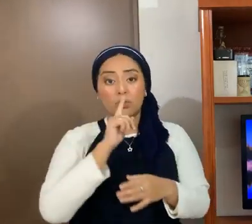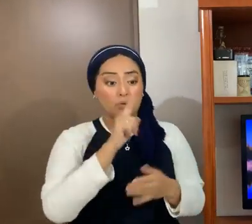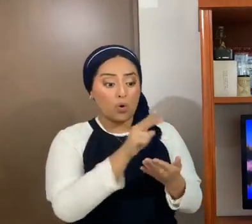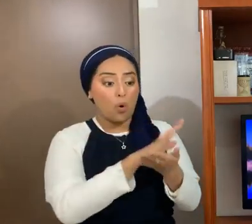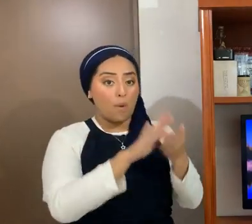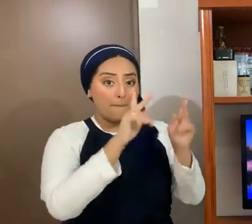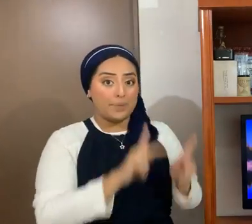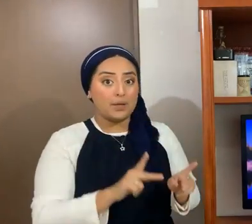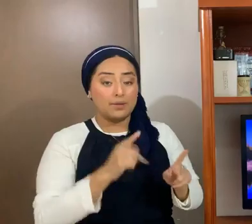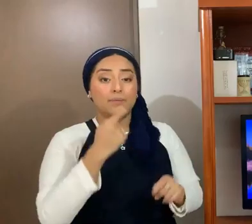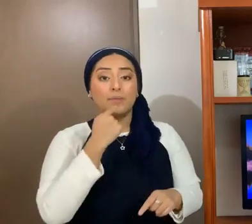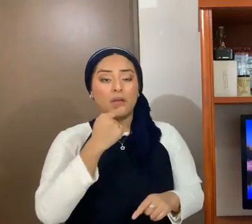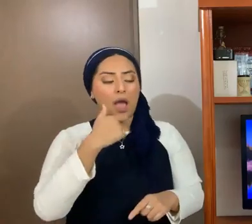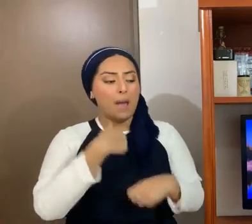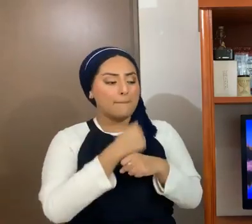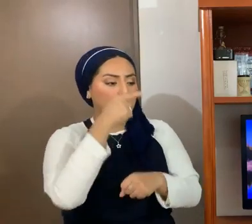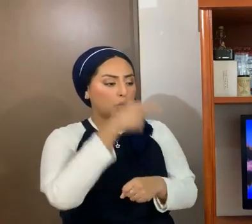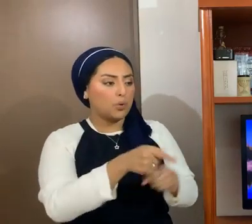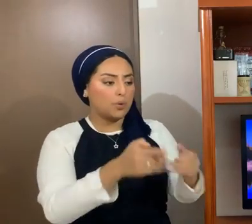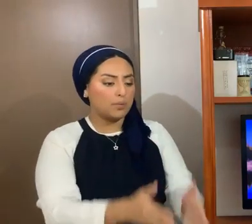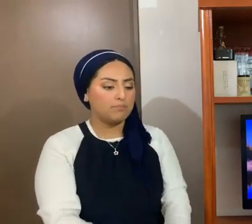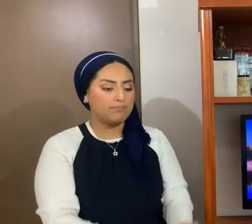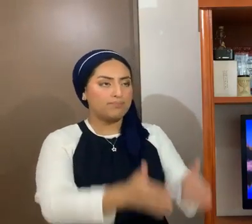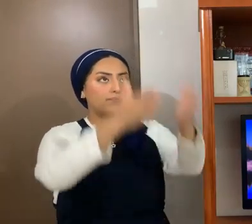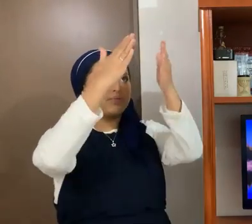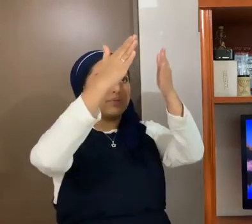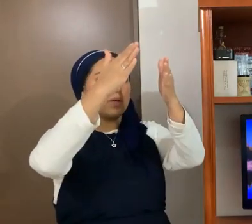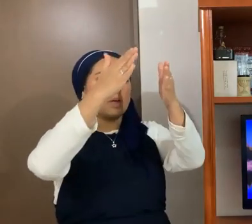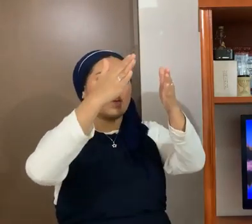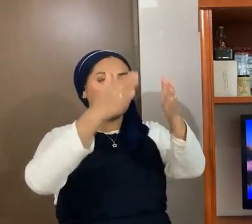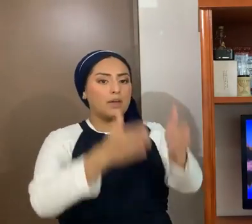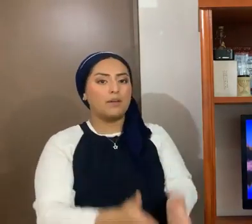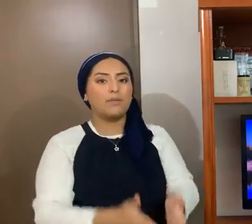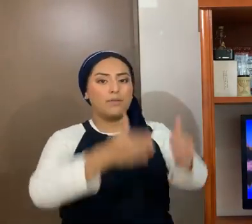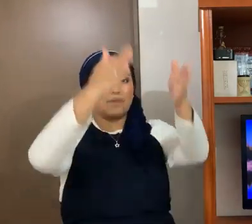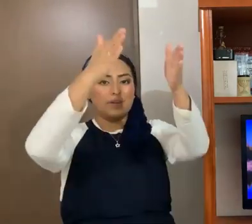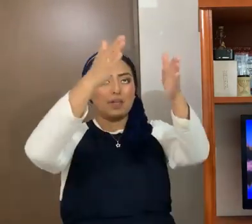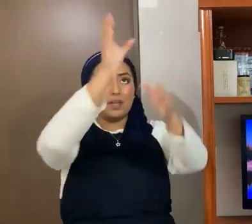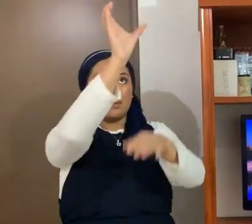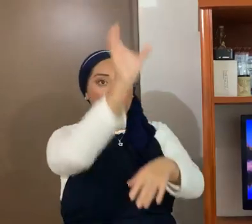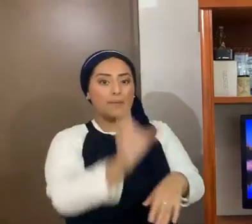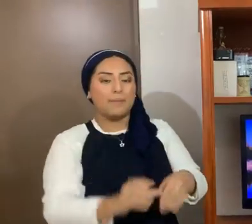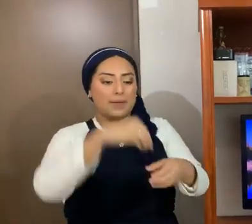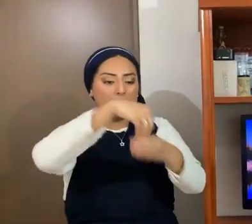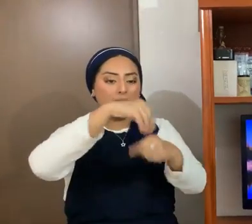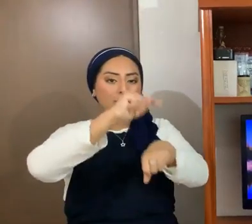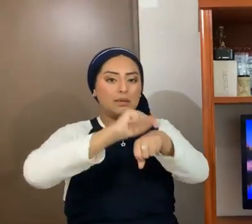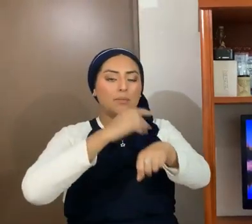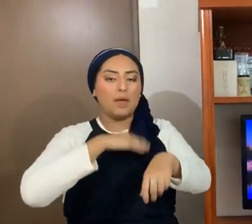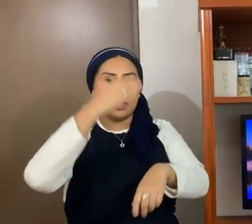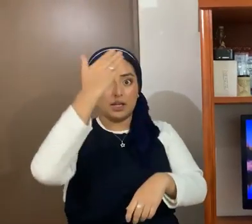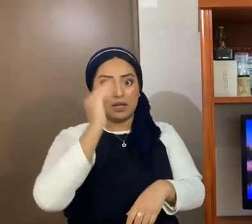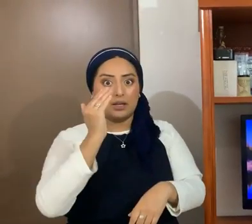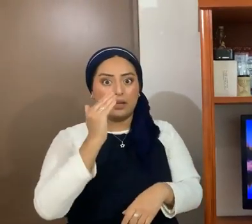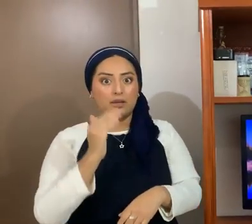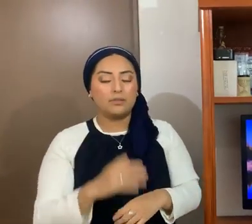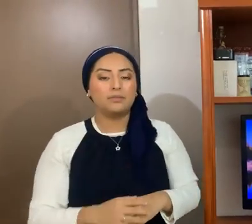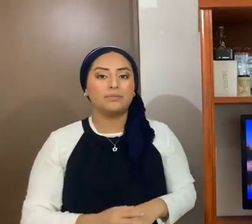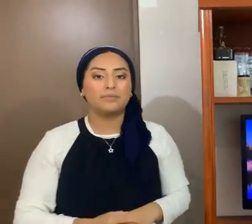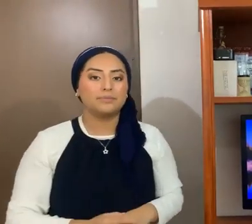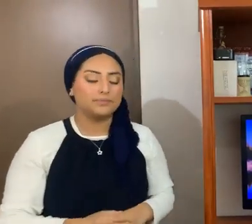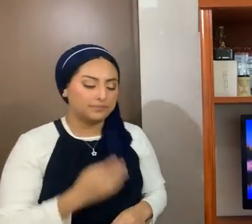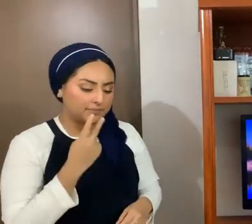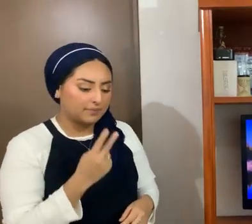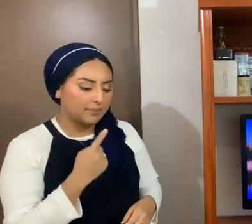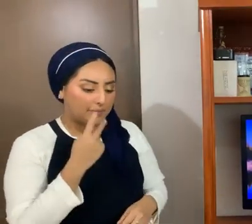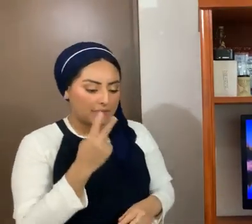dice, lo haré columna en el templo de mi Elohim. Pero no nada más es eso, que ya de por sí sería suficiente. No,